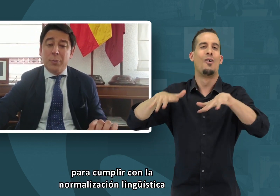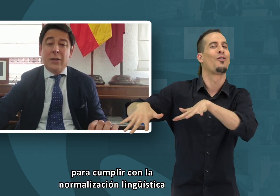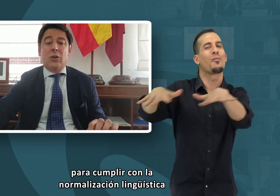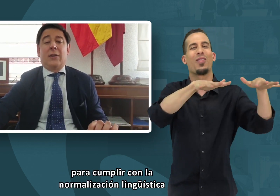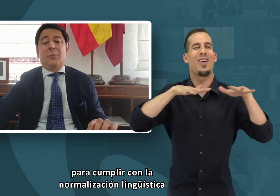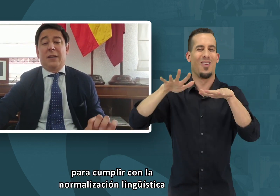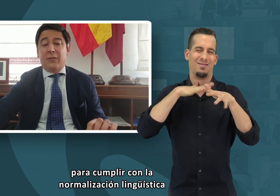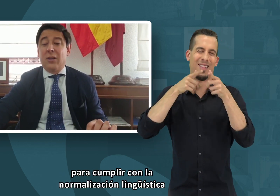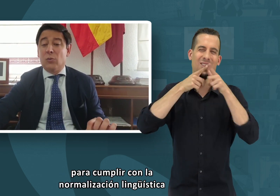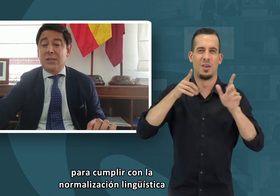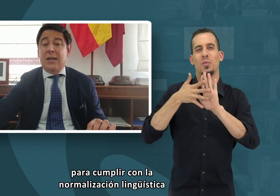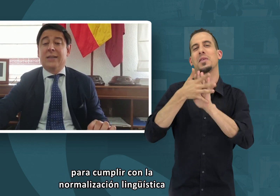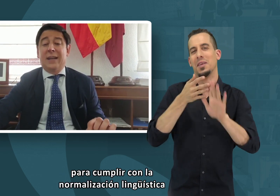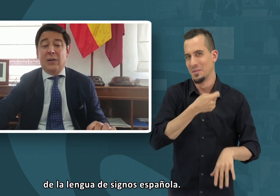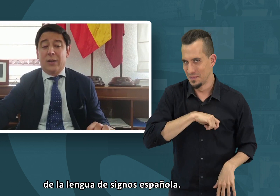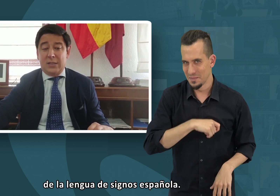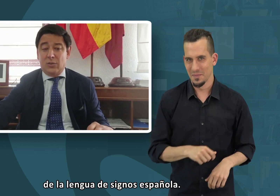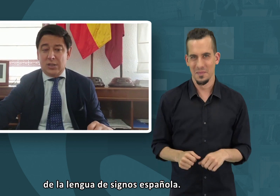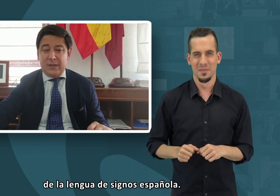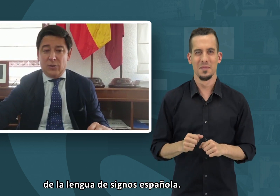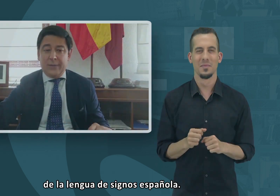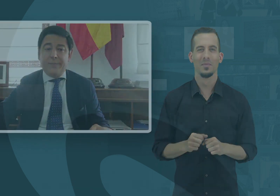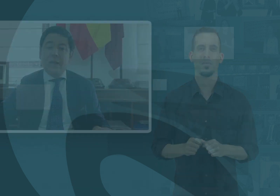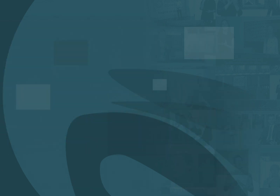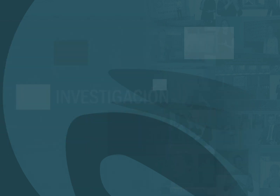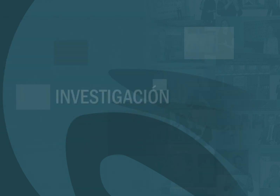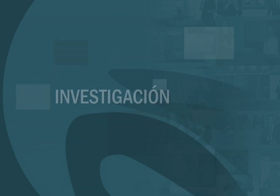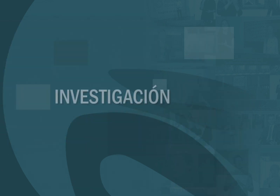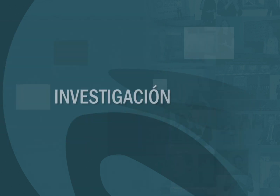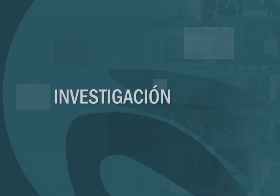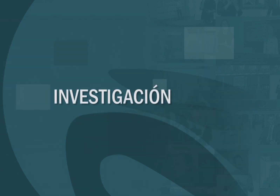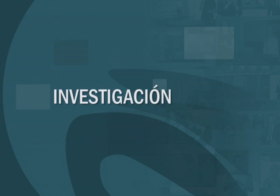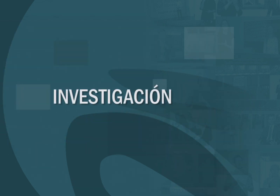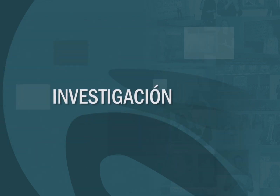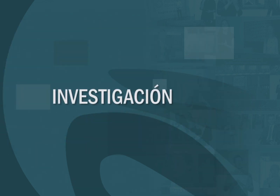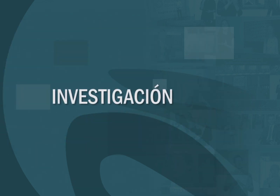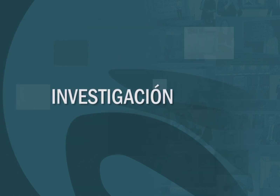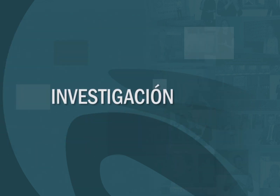para cumplir con la normalización lingüística de la lengua de signos española.